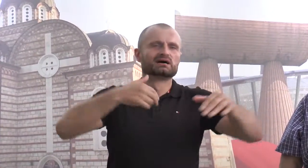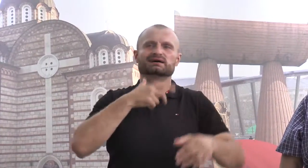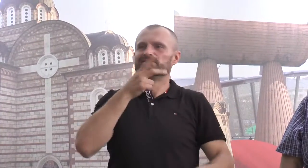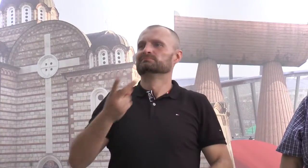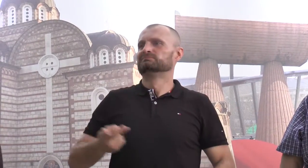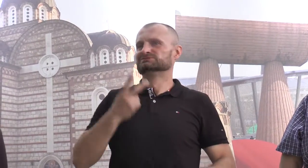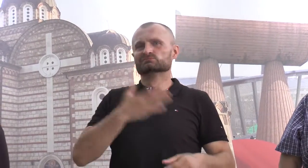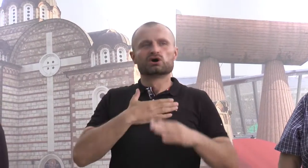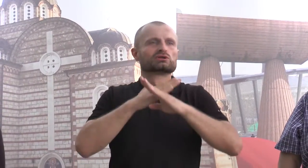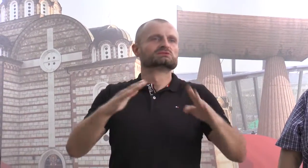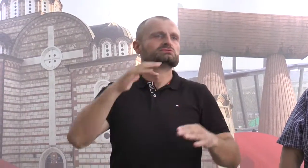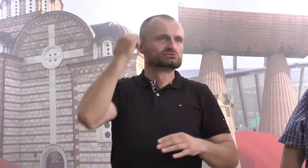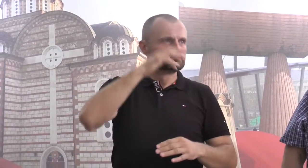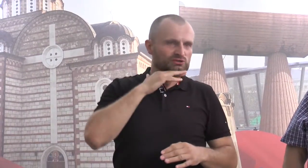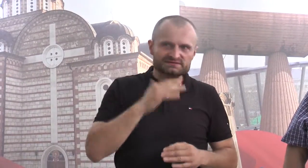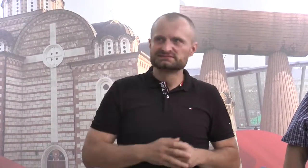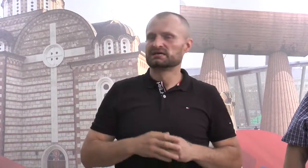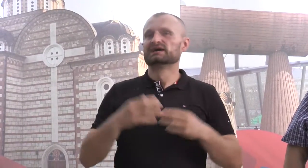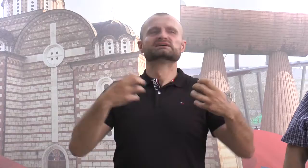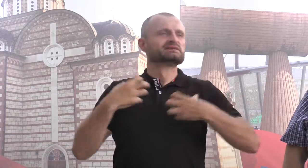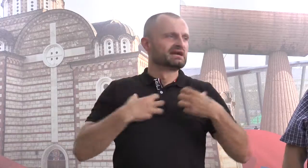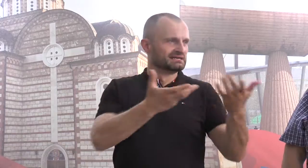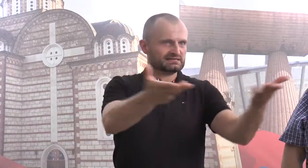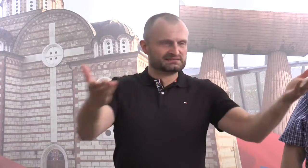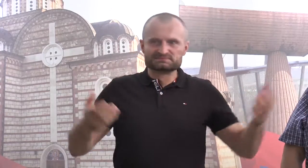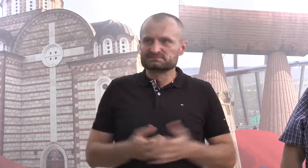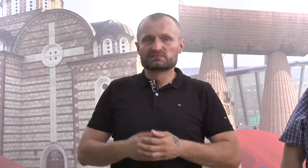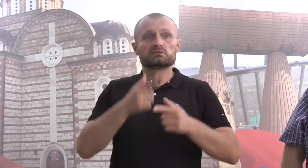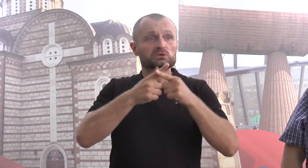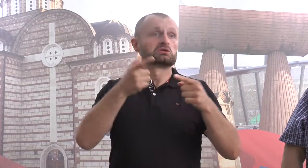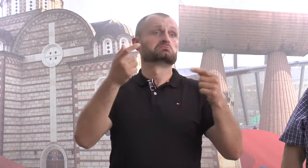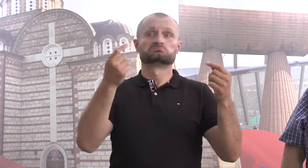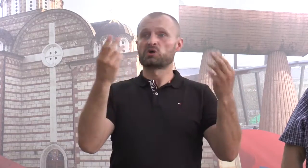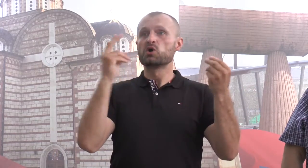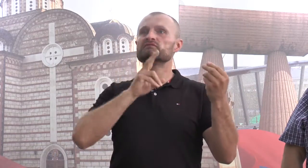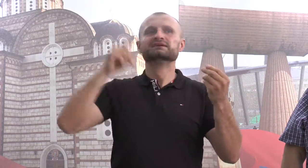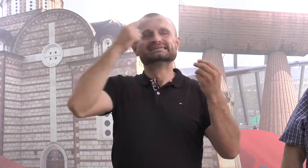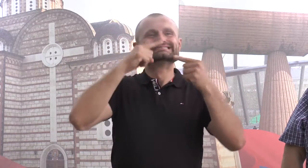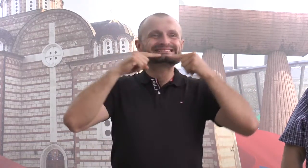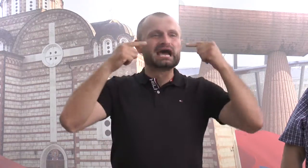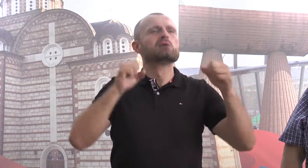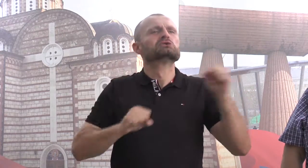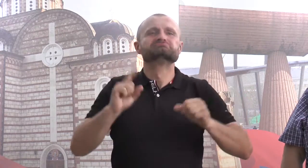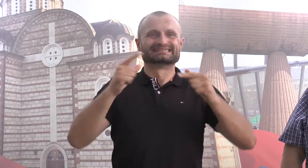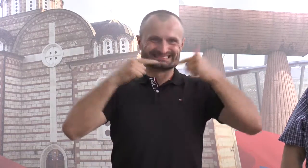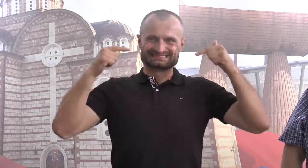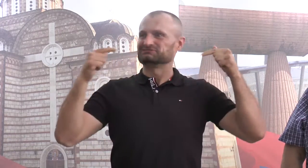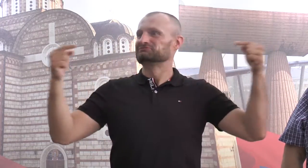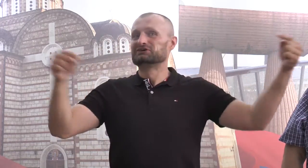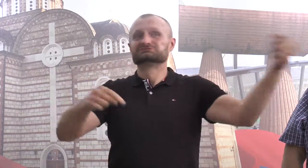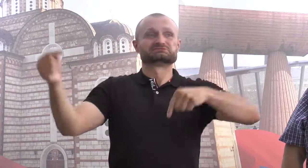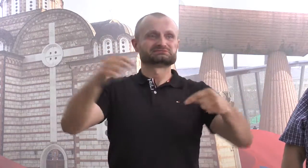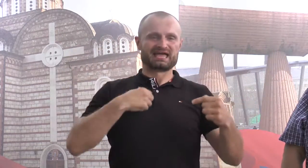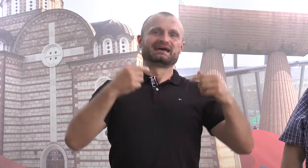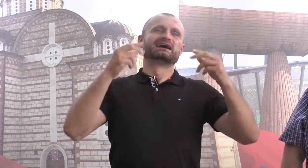se da li ćete i koliko će vas doći, ali zaista vam hvala što ste došli svi na ovaj festival. I